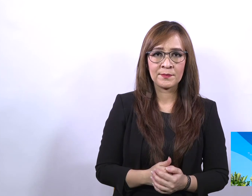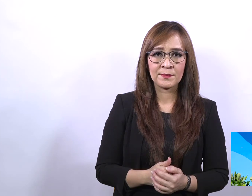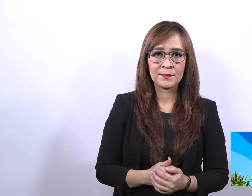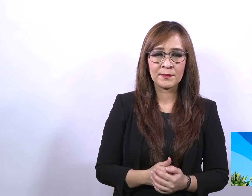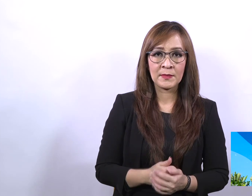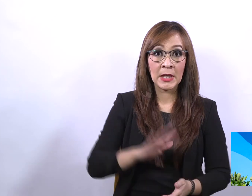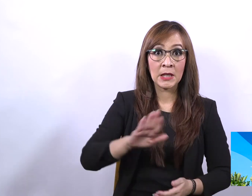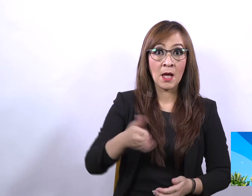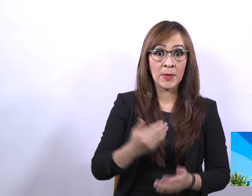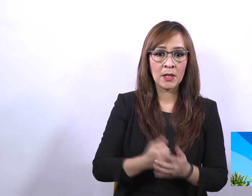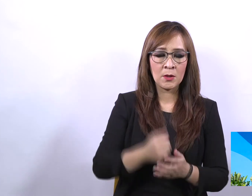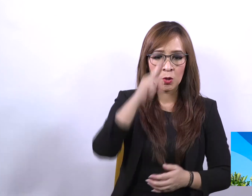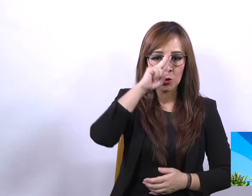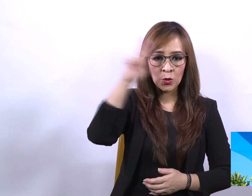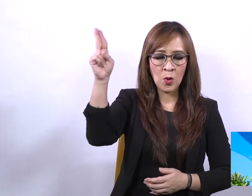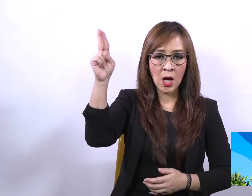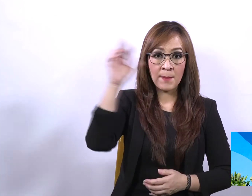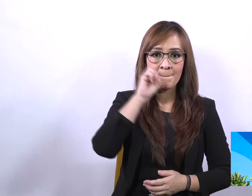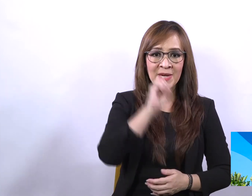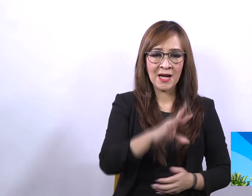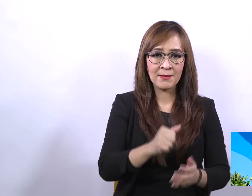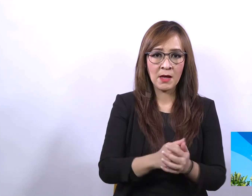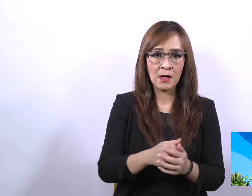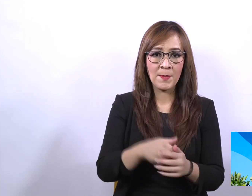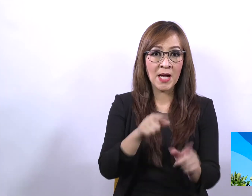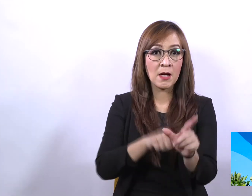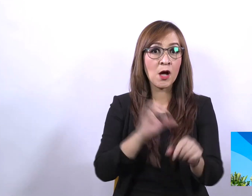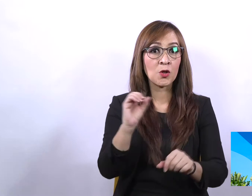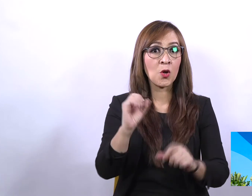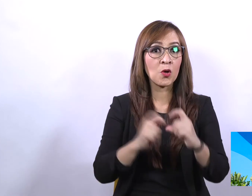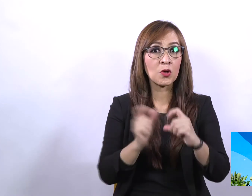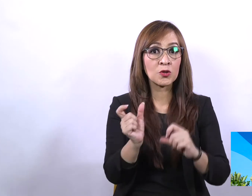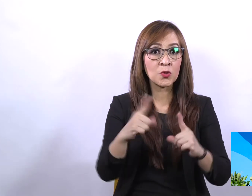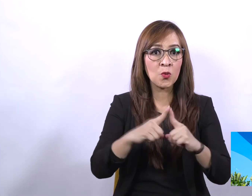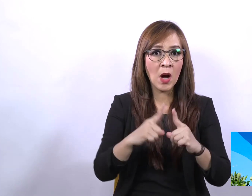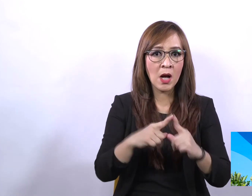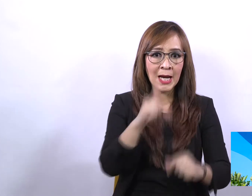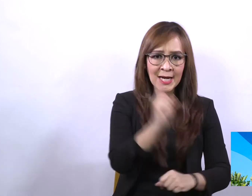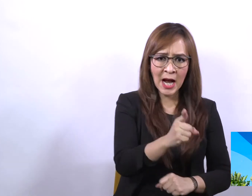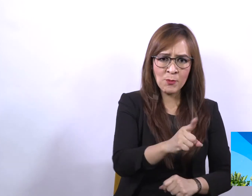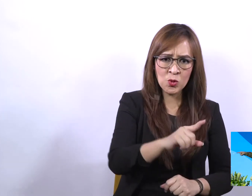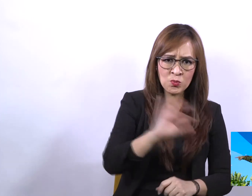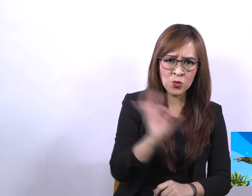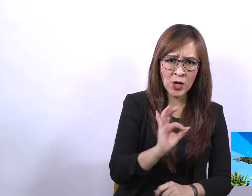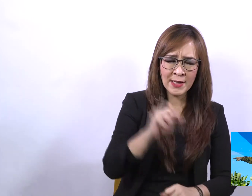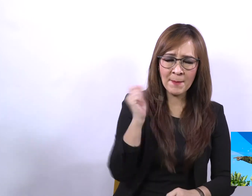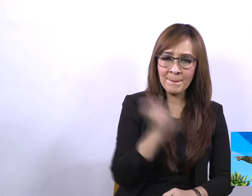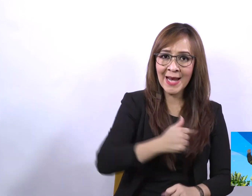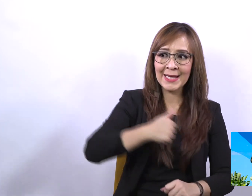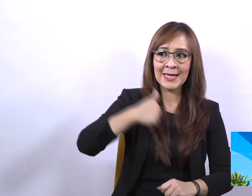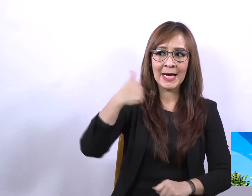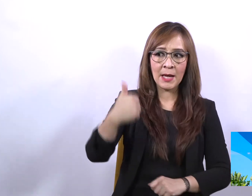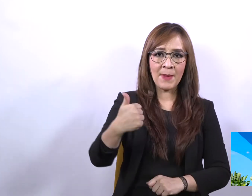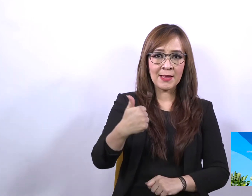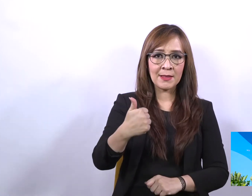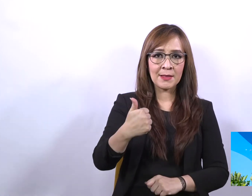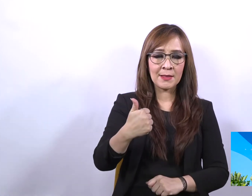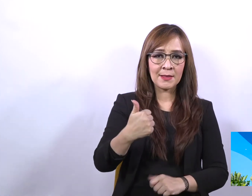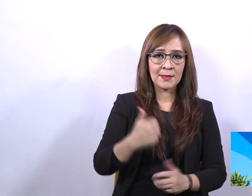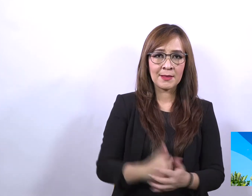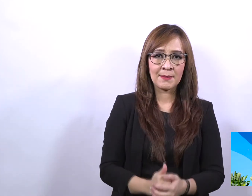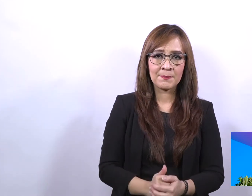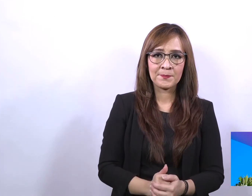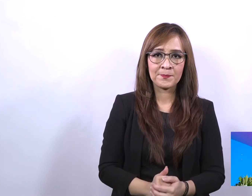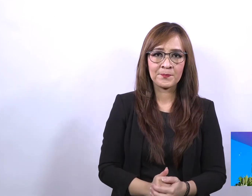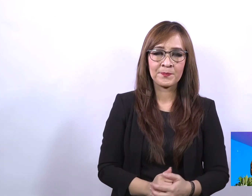Hai dengan lain kata Tuhan bilang sama Yosua kamu bukan yang terbesar Kamu bukannya terhebat Kamu bukannya terjago tapi aku yang menyertai kamu yang sejuk bilang